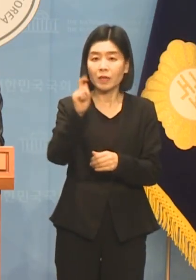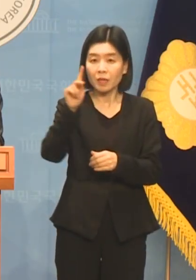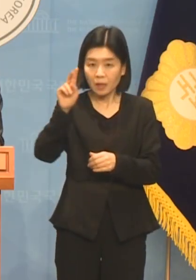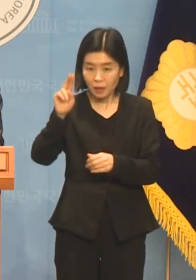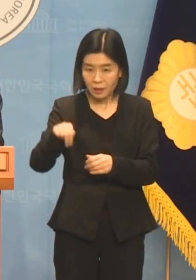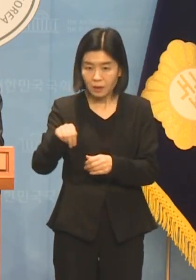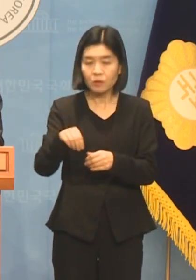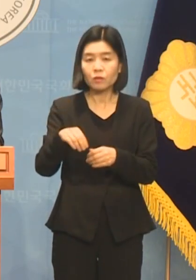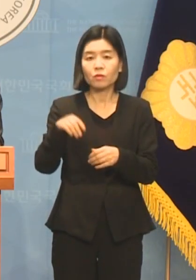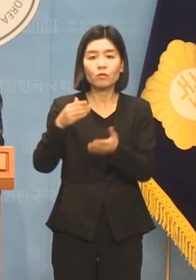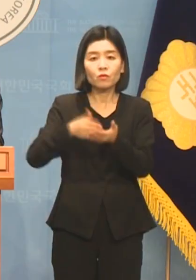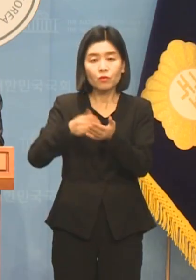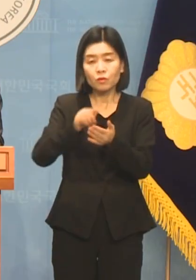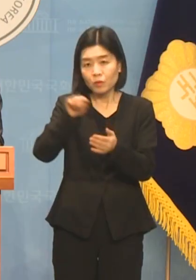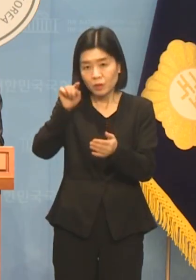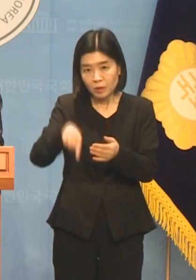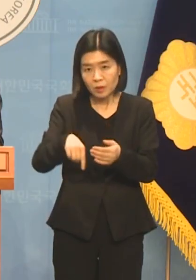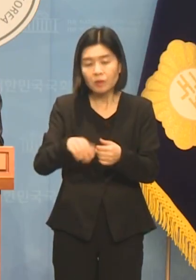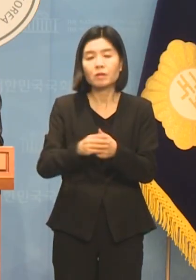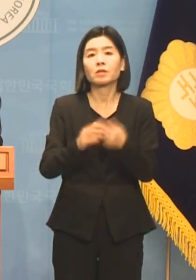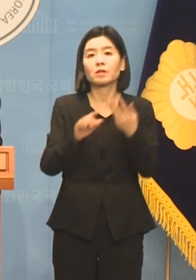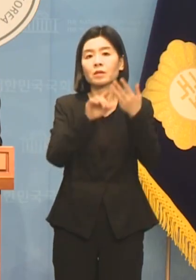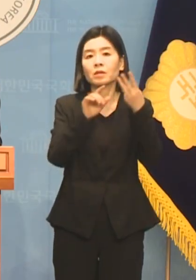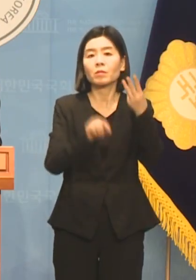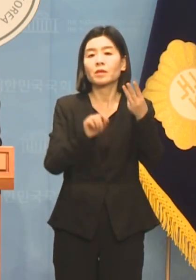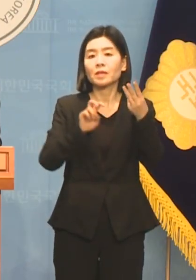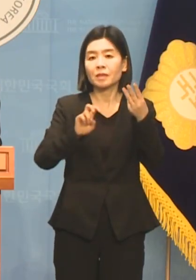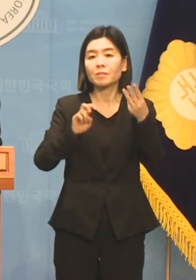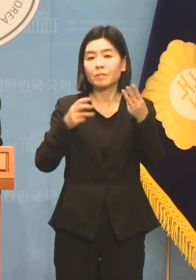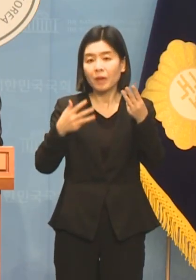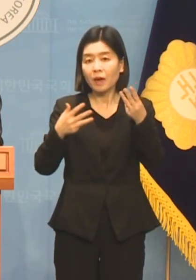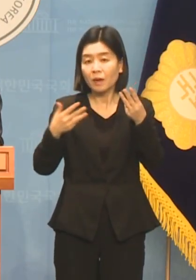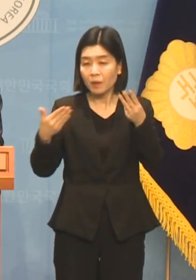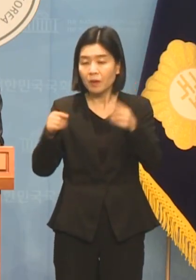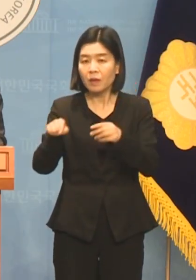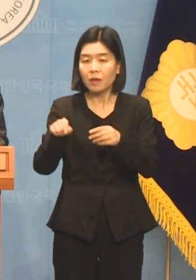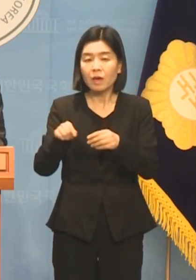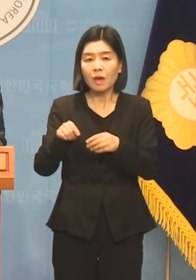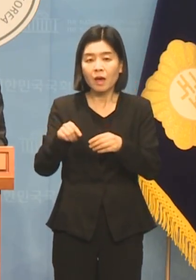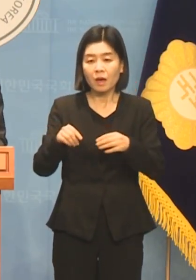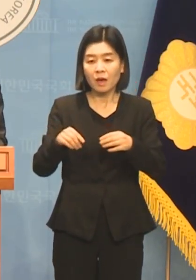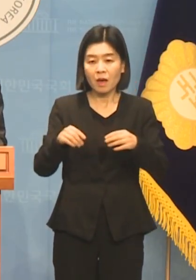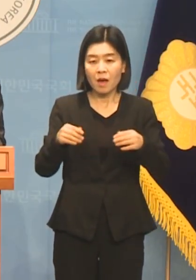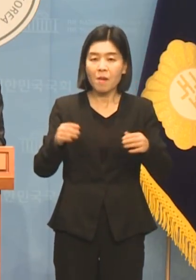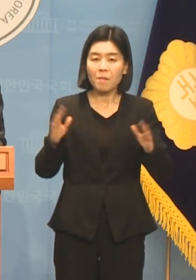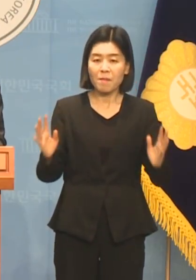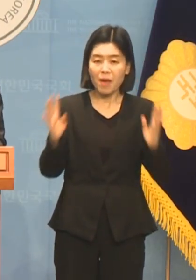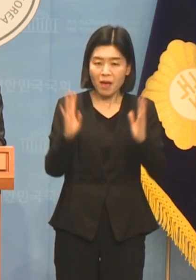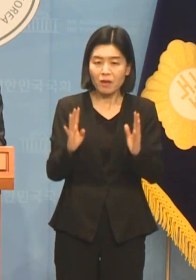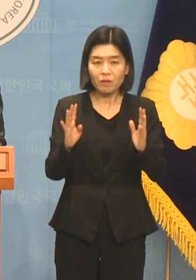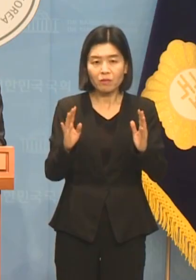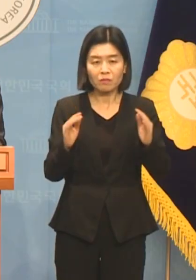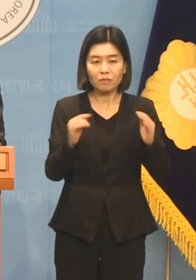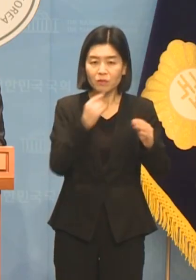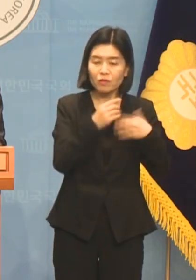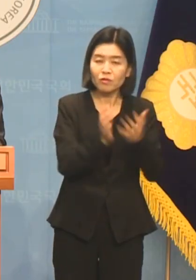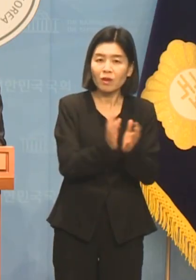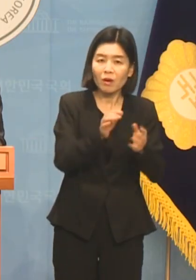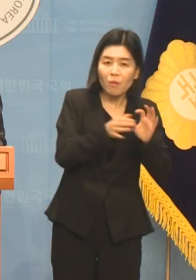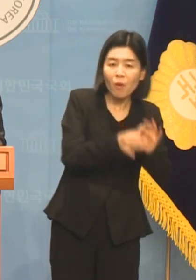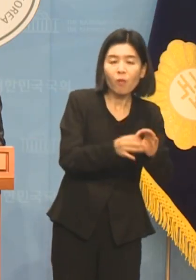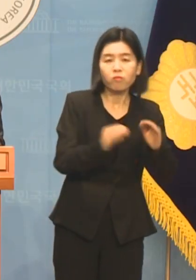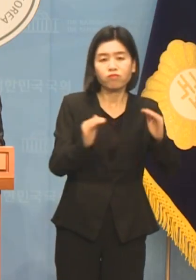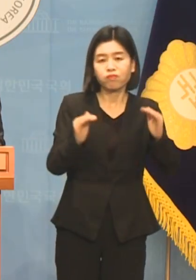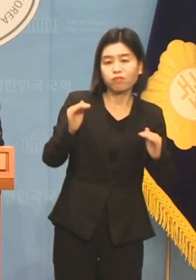뉴스플러스와 3월 24일과 28일에 방송된 뉴스나잇의 패널 불균형 문제에 대해 방송심의위원회에 4월 2일 공정성